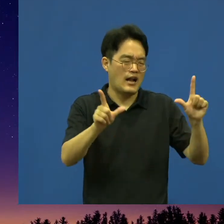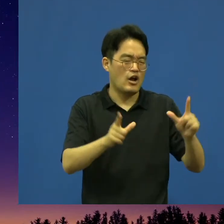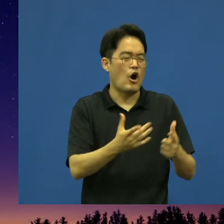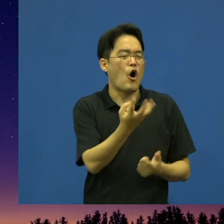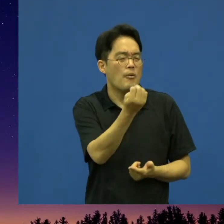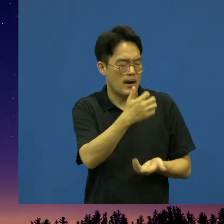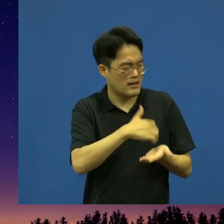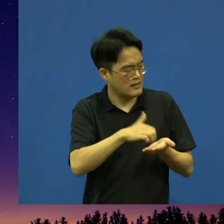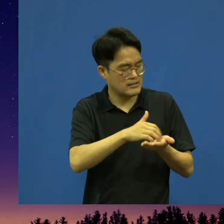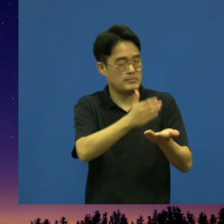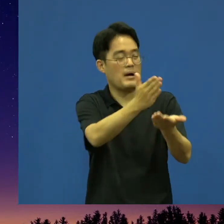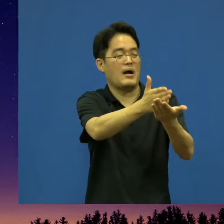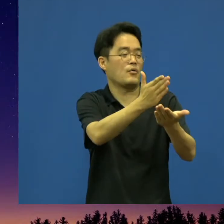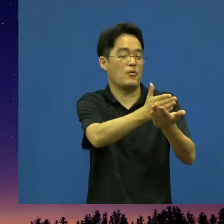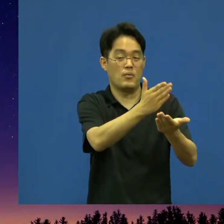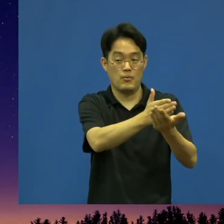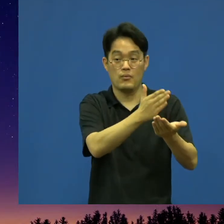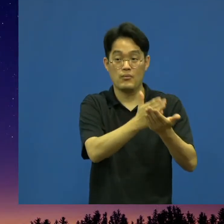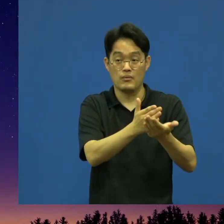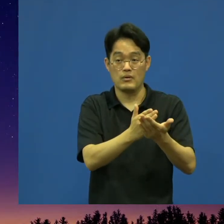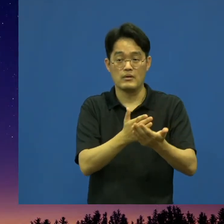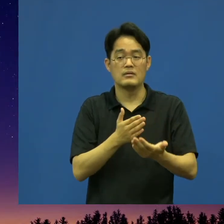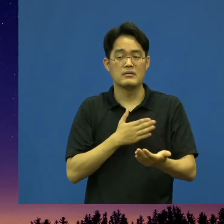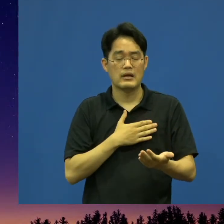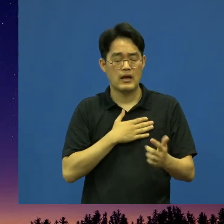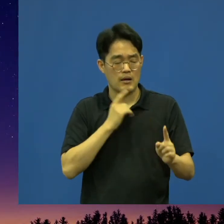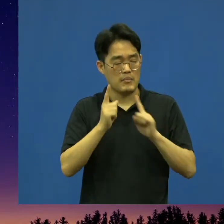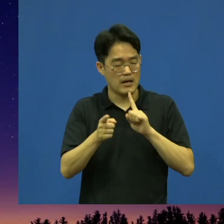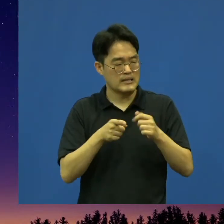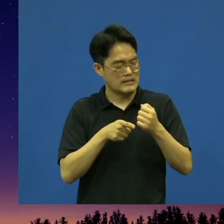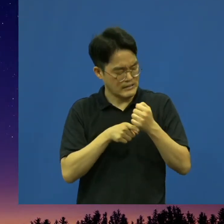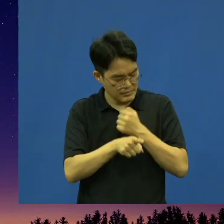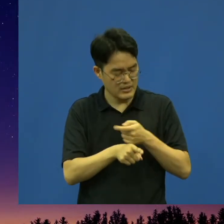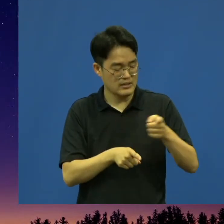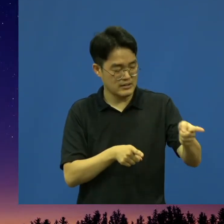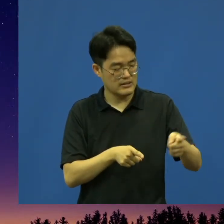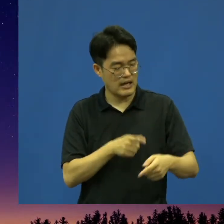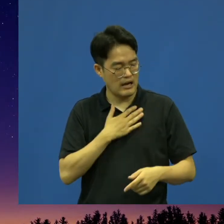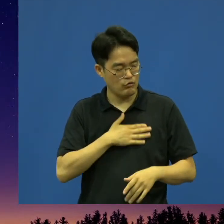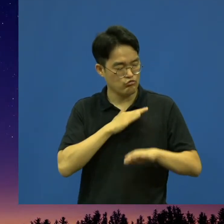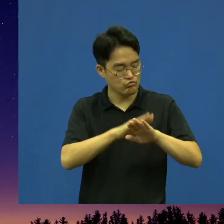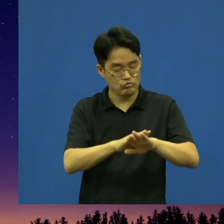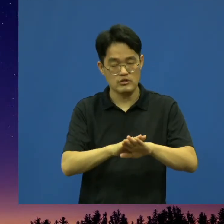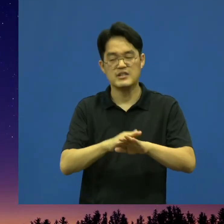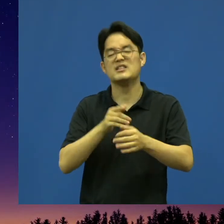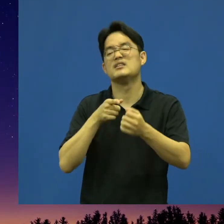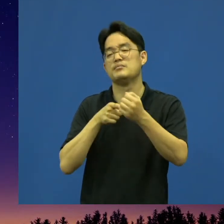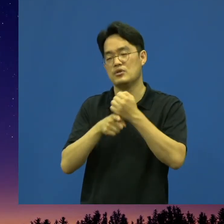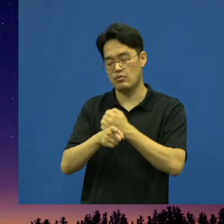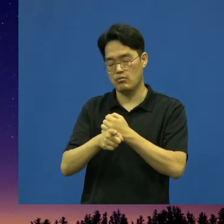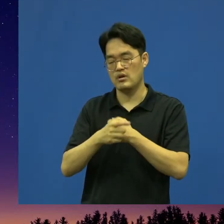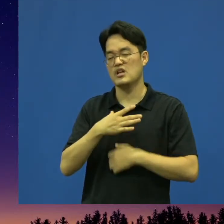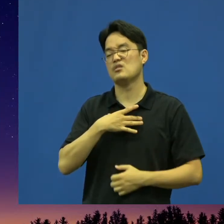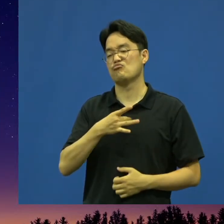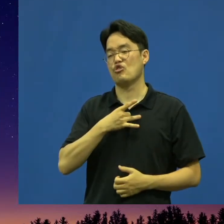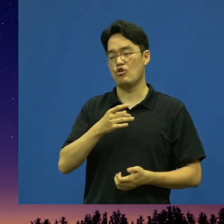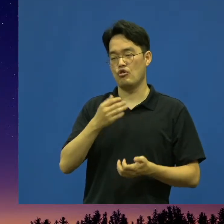이야기를 하시고 계셨을 거라고 저는 생각해요. 사랑하는 여러분, 이 작은